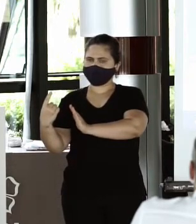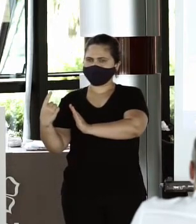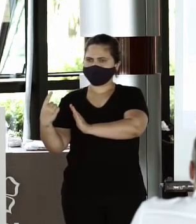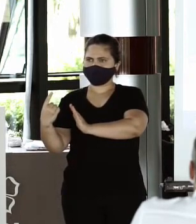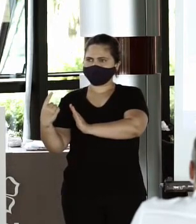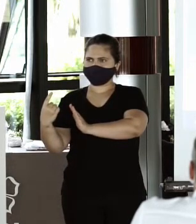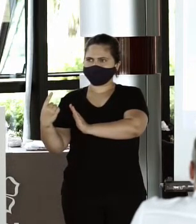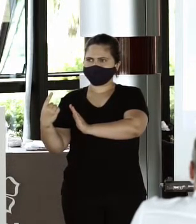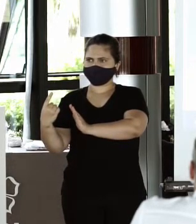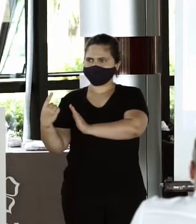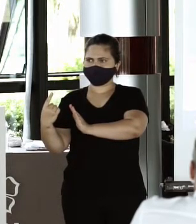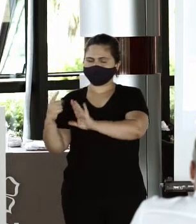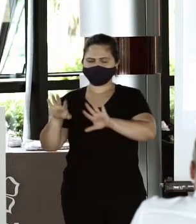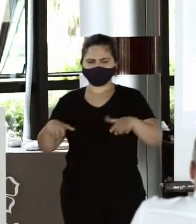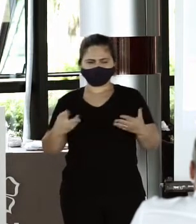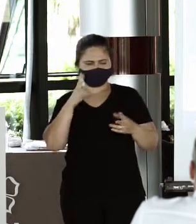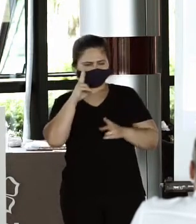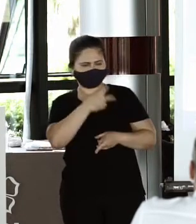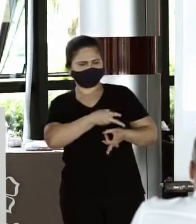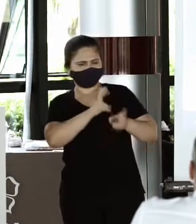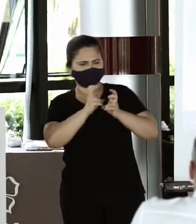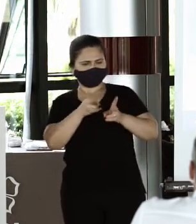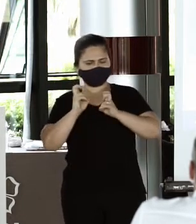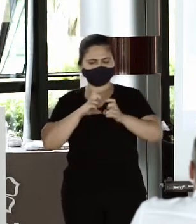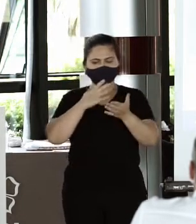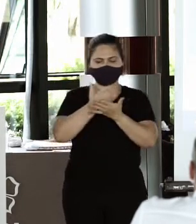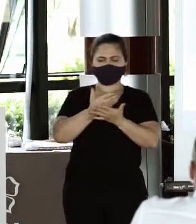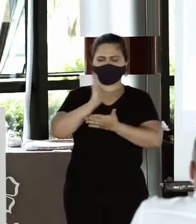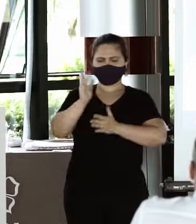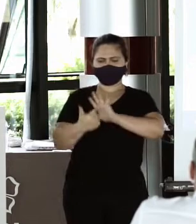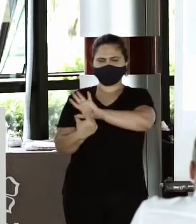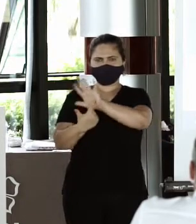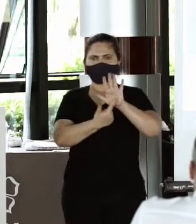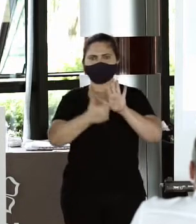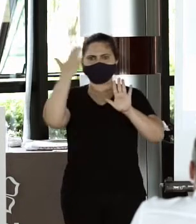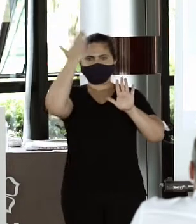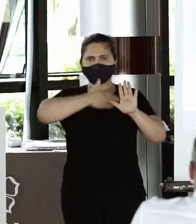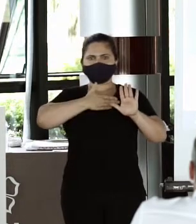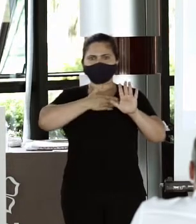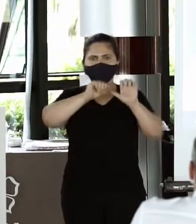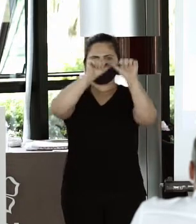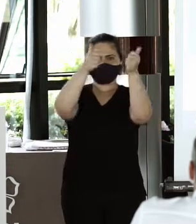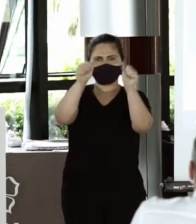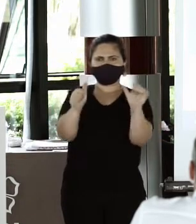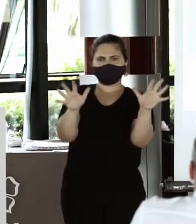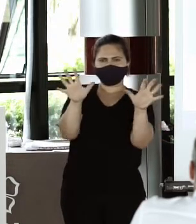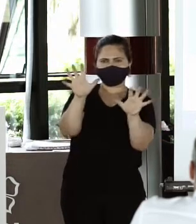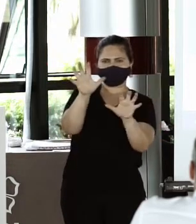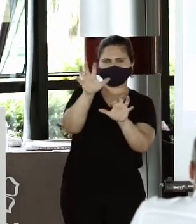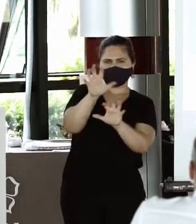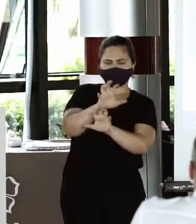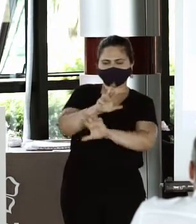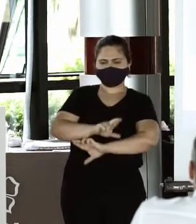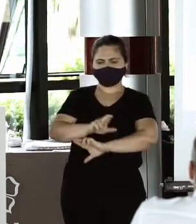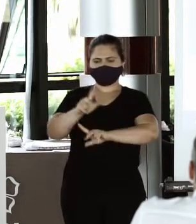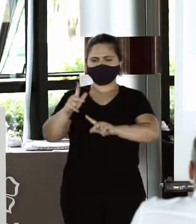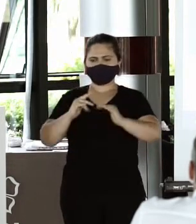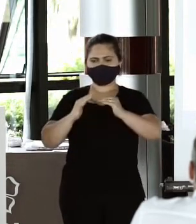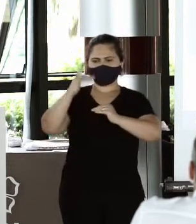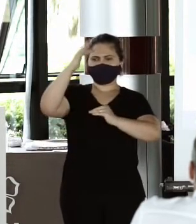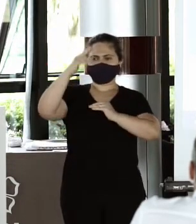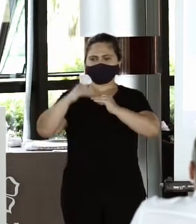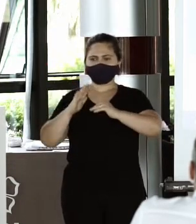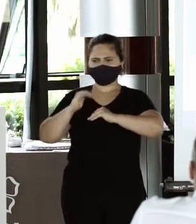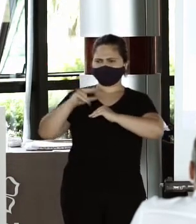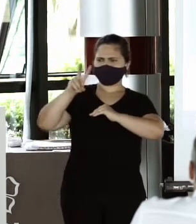Celsius. Então, tá vendo? Existem estudos que já mostraram que imagens desfocadas podem trazer um diferencial térmico de mais de